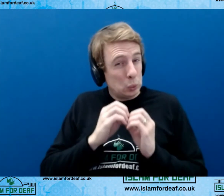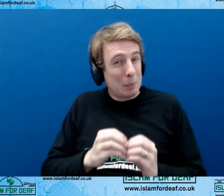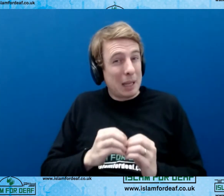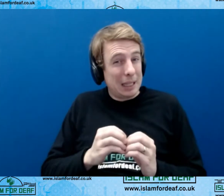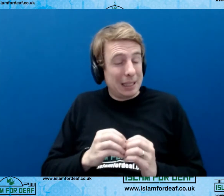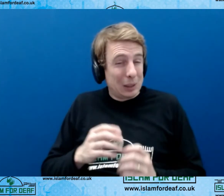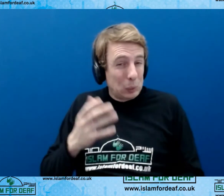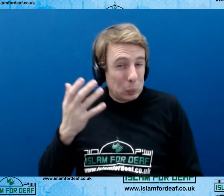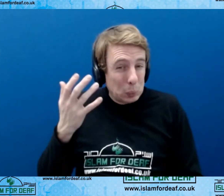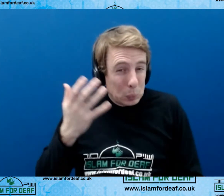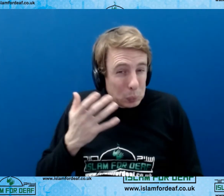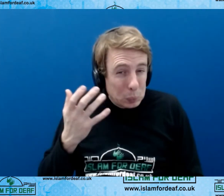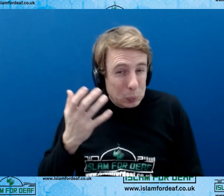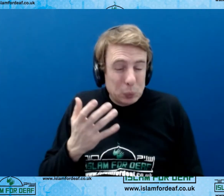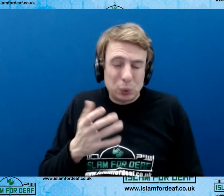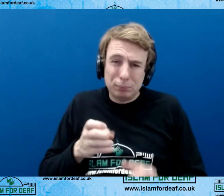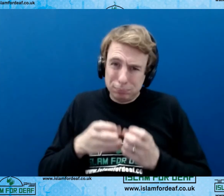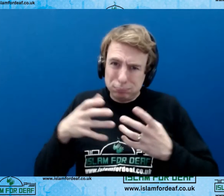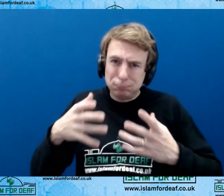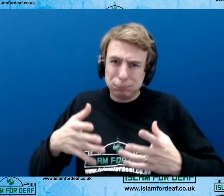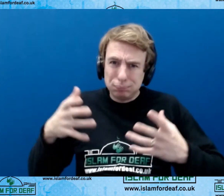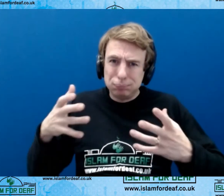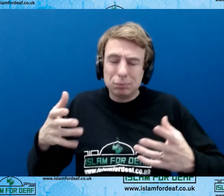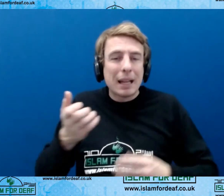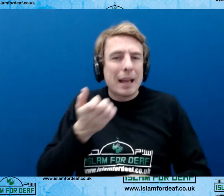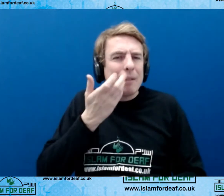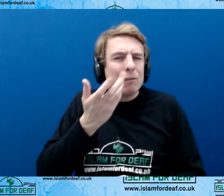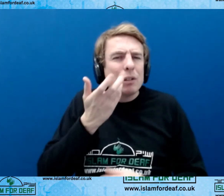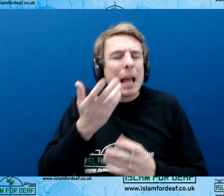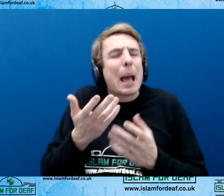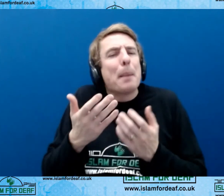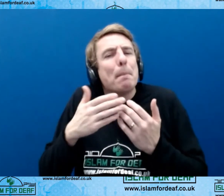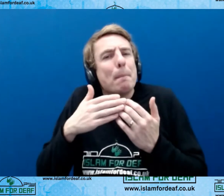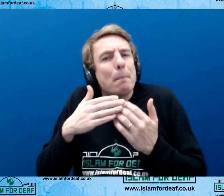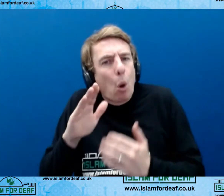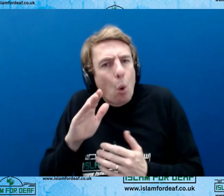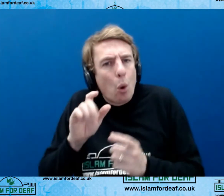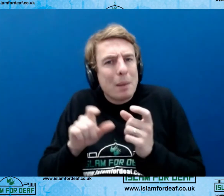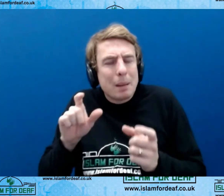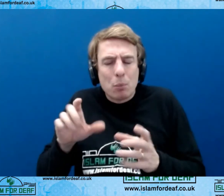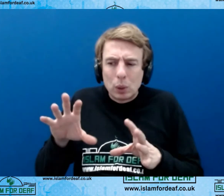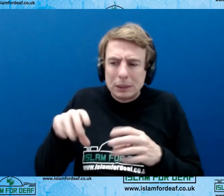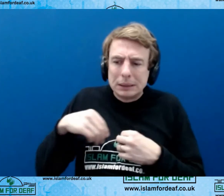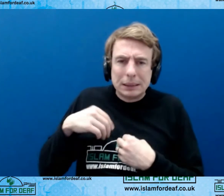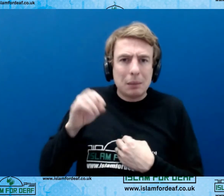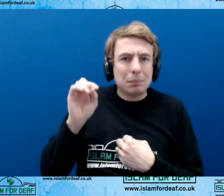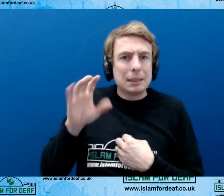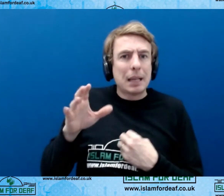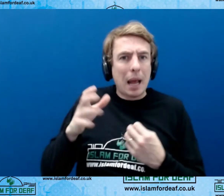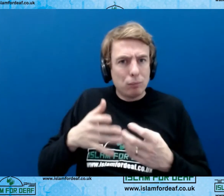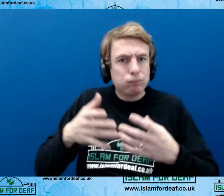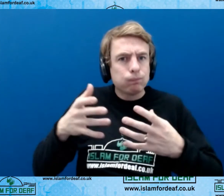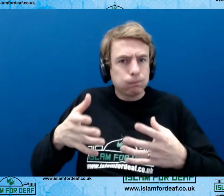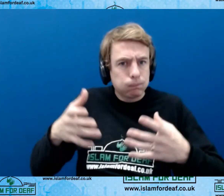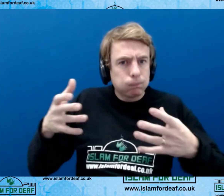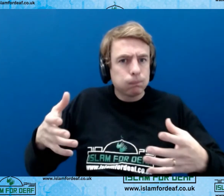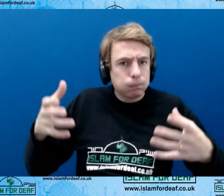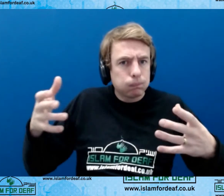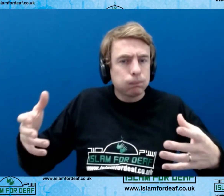قال تعالى إذا جاء نصر الله والفتح. المقصود بالفتح هنا فتح مكة، لأن مكة فتحت كانت في أيدي